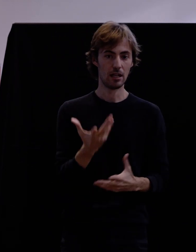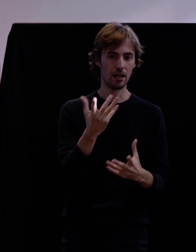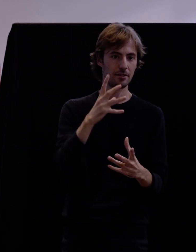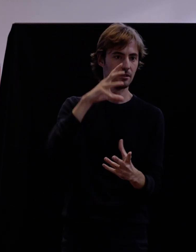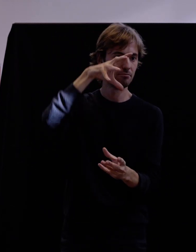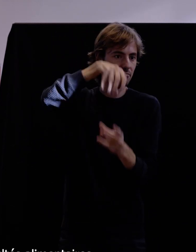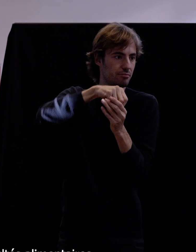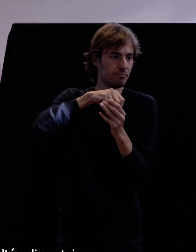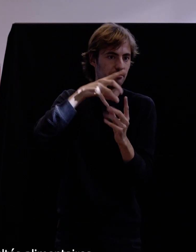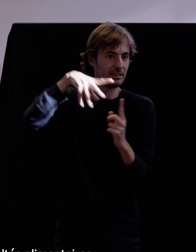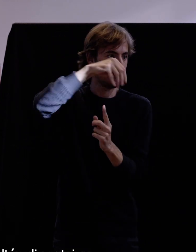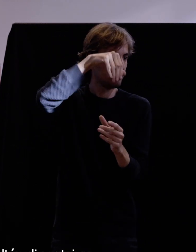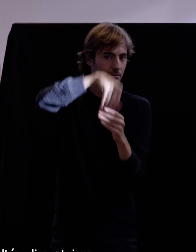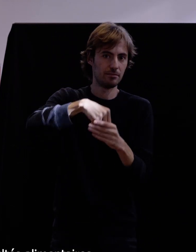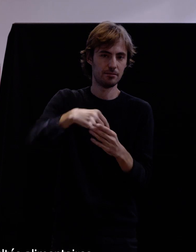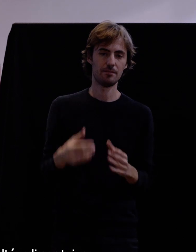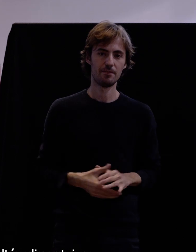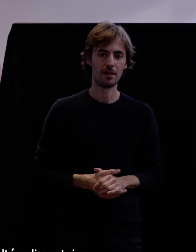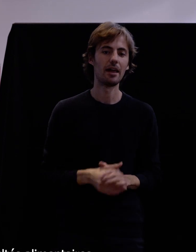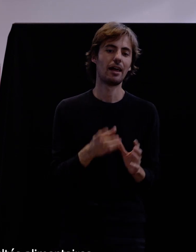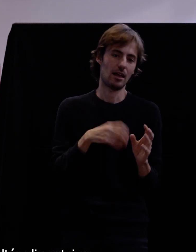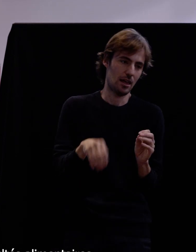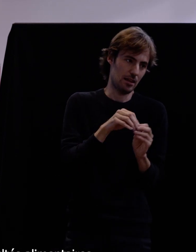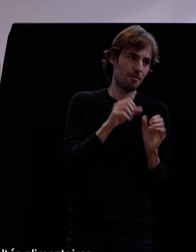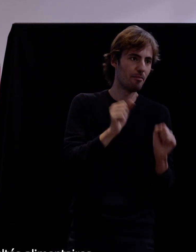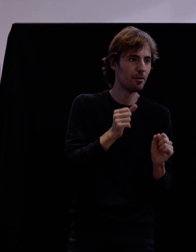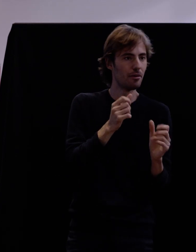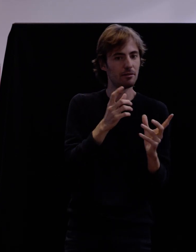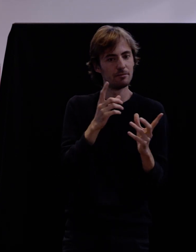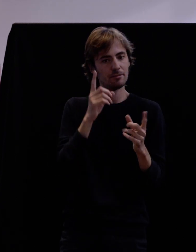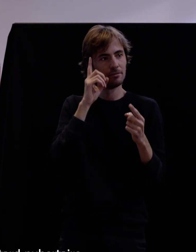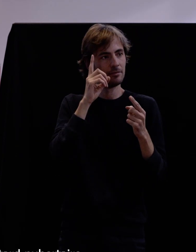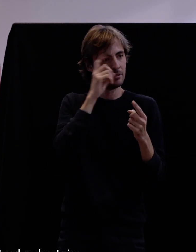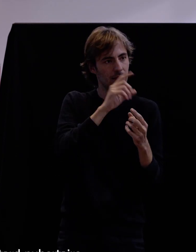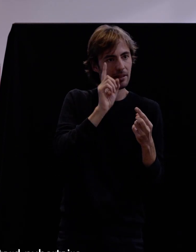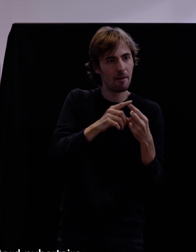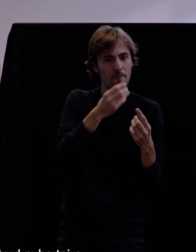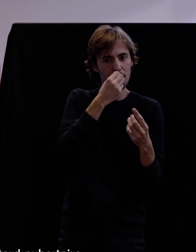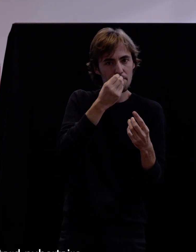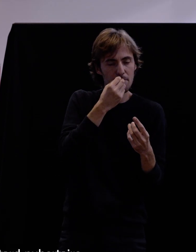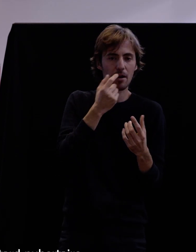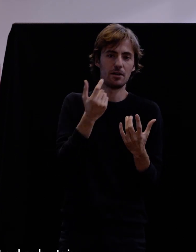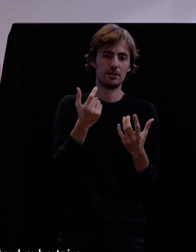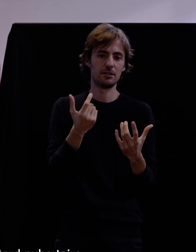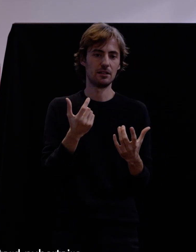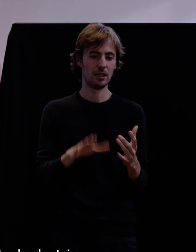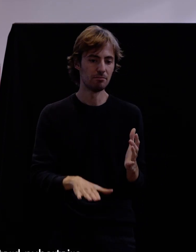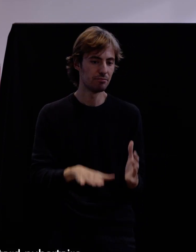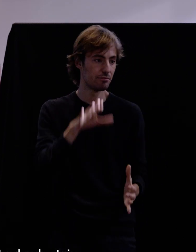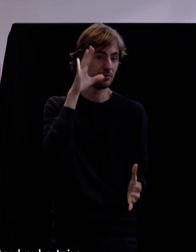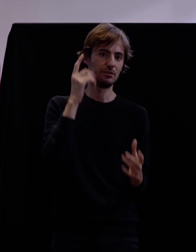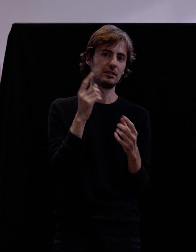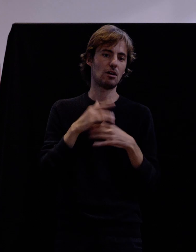au syndrome, sans parler des difficultés alimentaires qui peuvent avoir un retentissement sur la croissance et sans parler du retard pubertaire qui